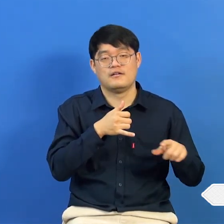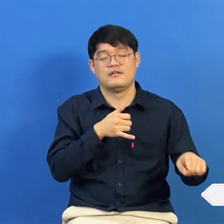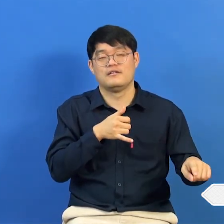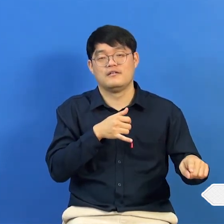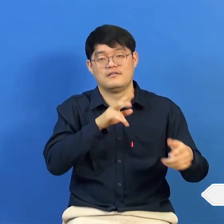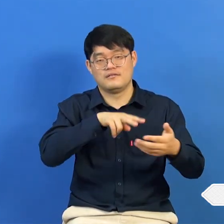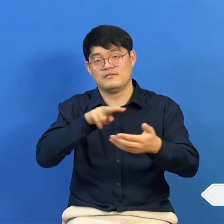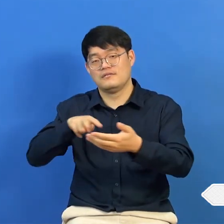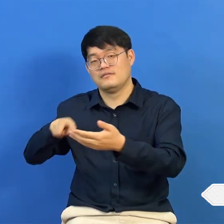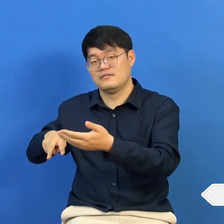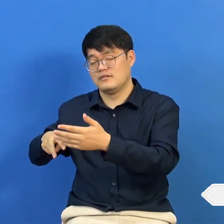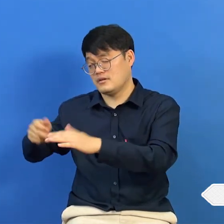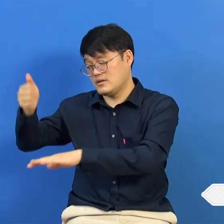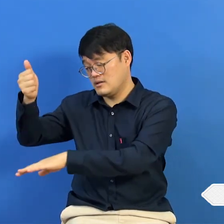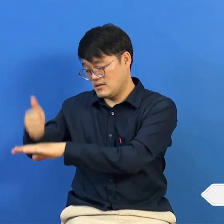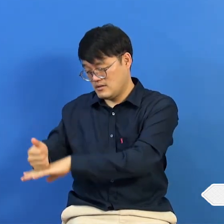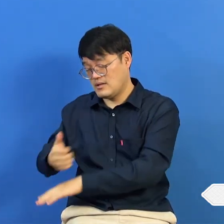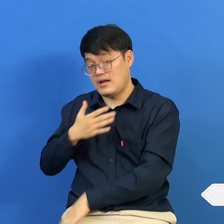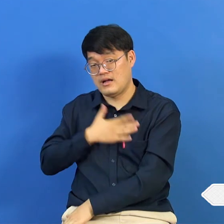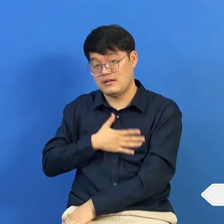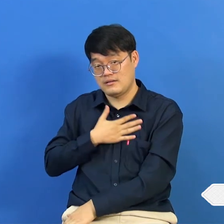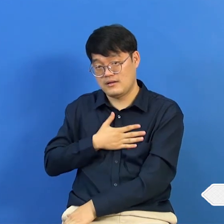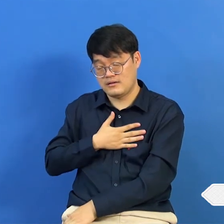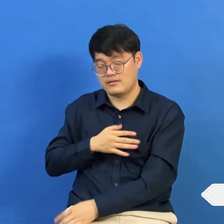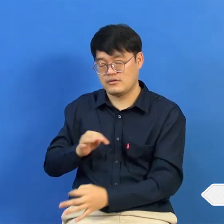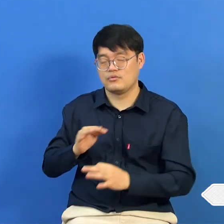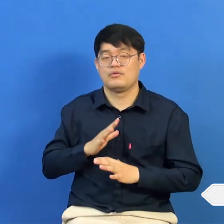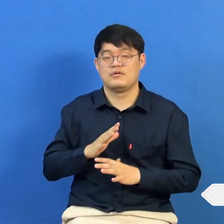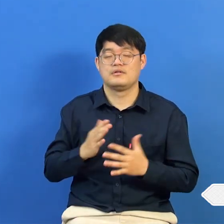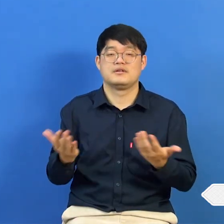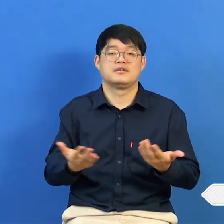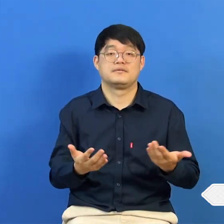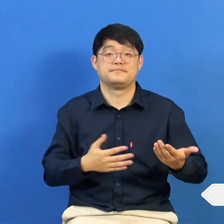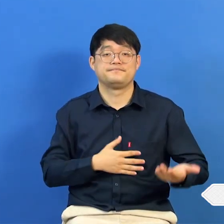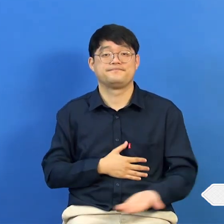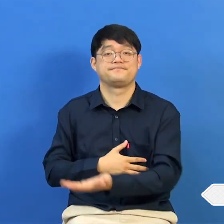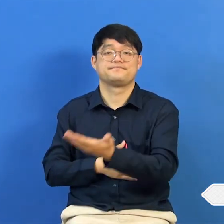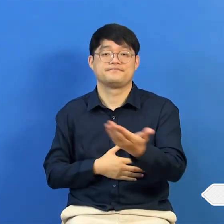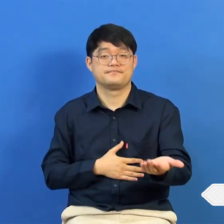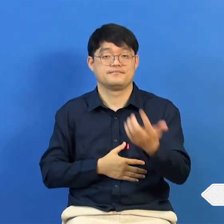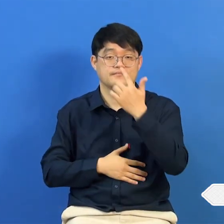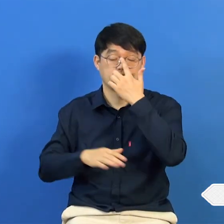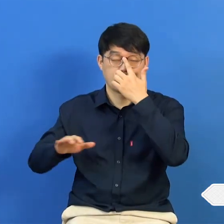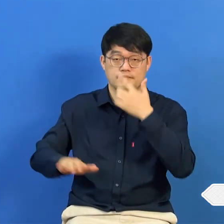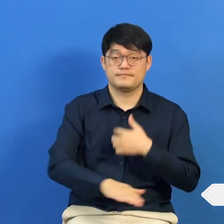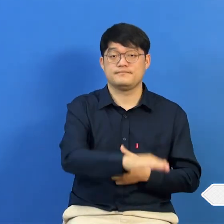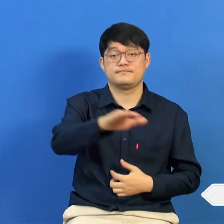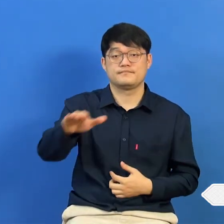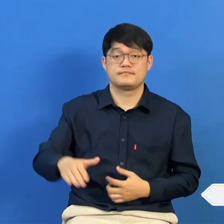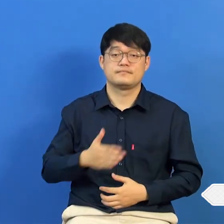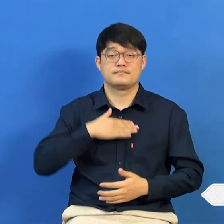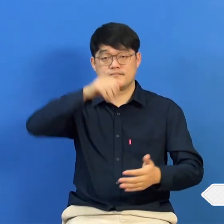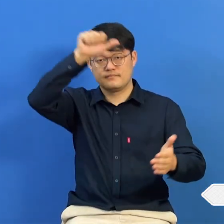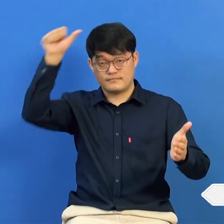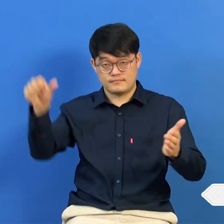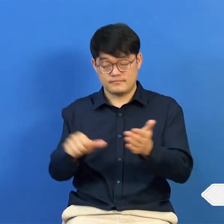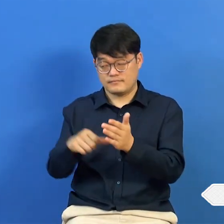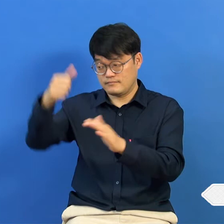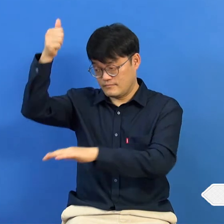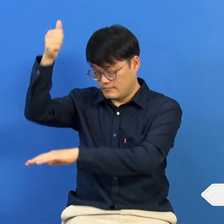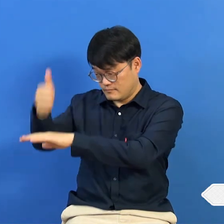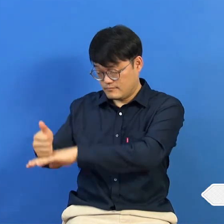끝을 안다는 것이 그렇게 놀라운 것이지요. 여러분, 우리는 내 인생의 끝을